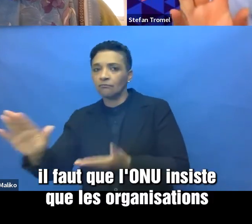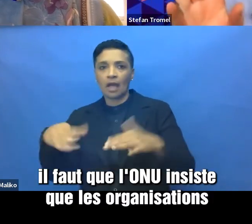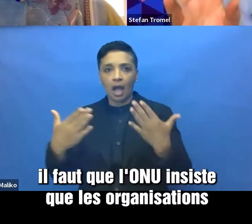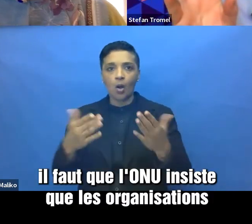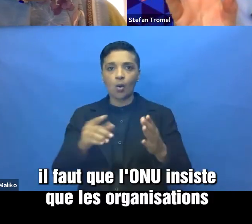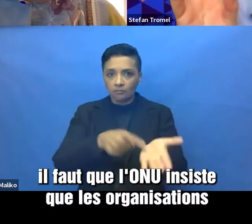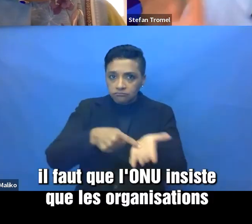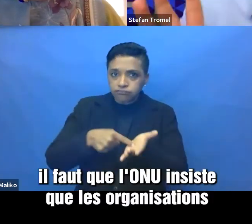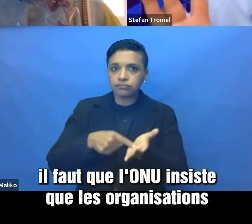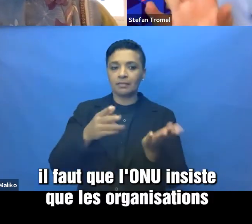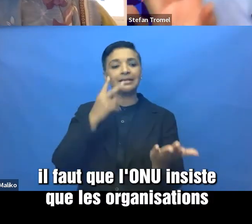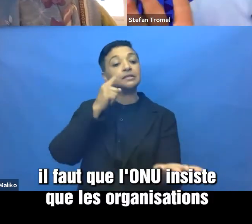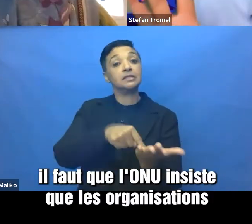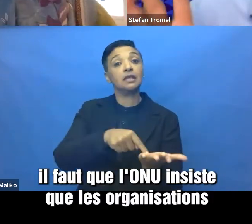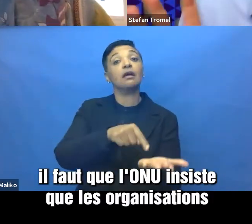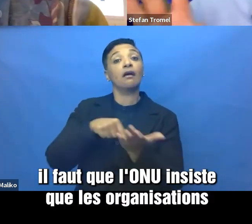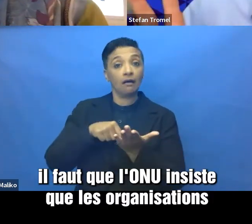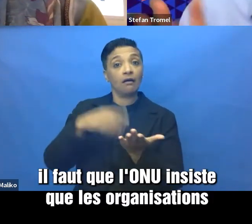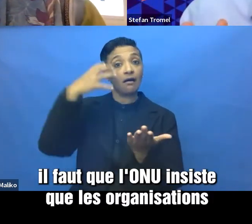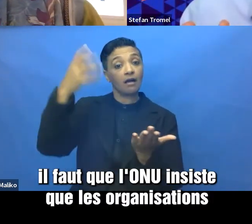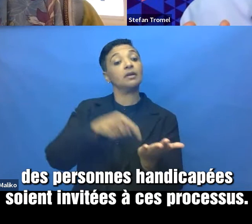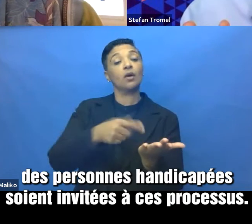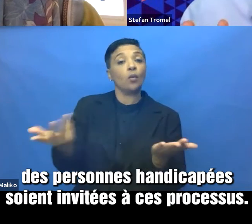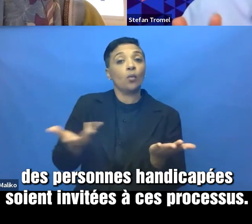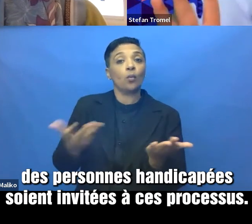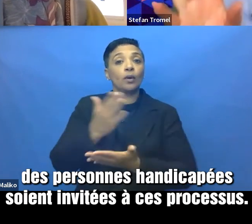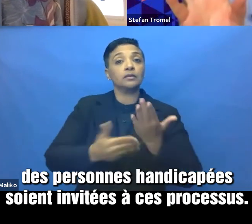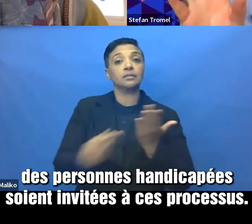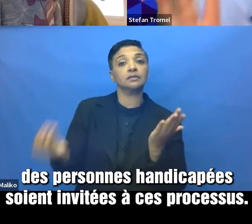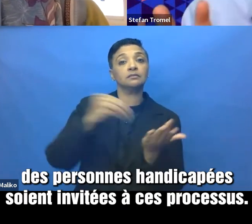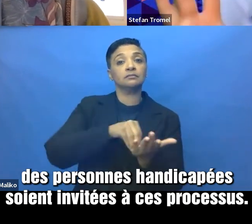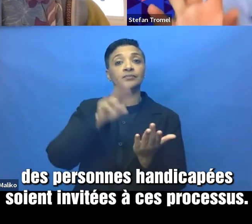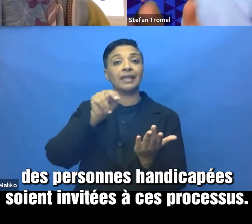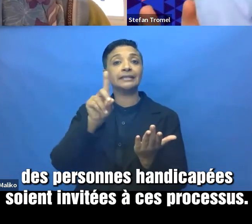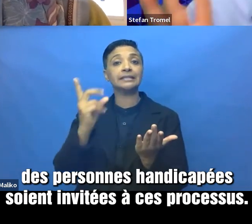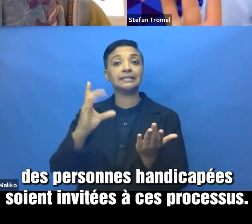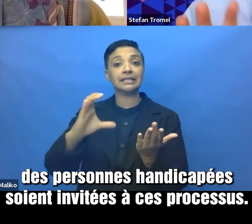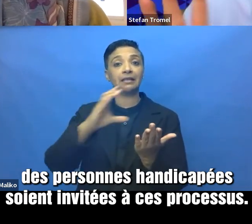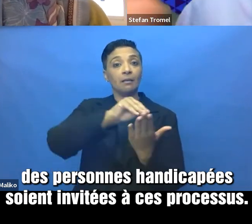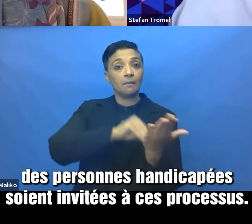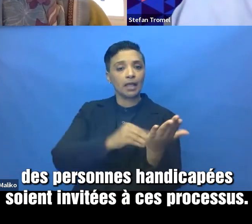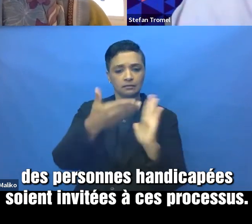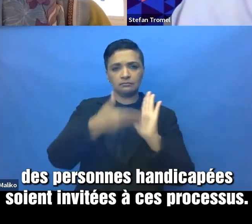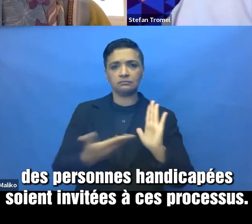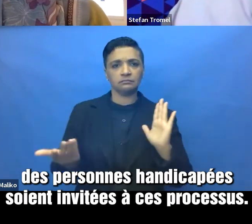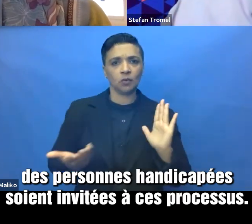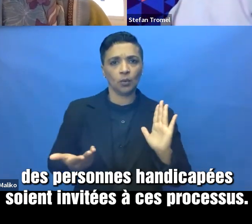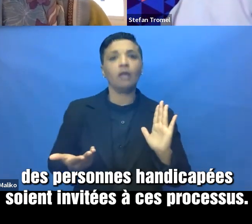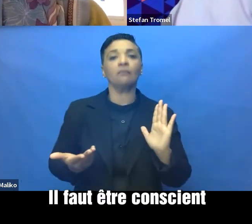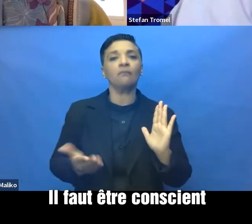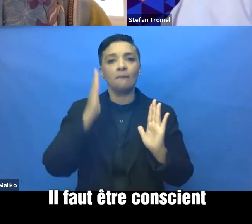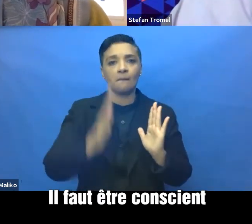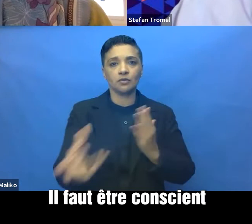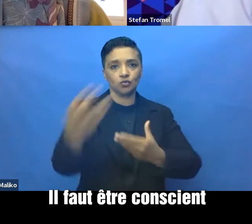leur contribution déterminée au niveau national, il faut que l'ONU insiste que les organisations